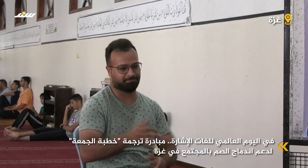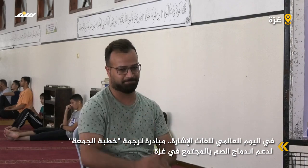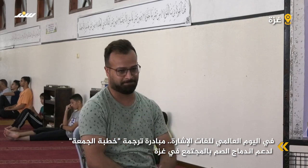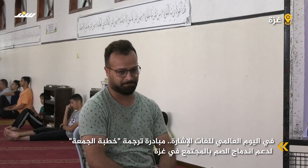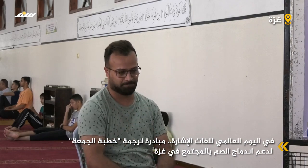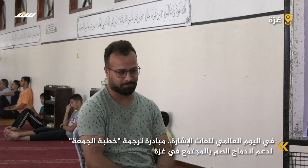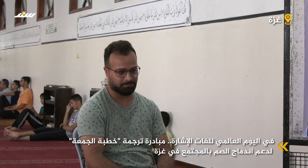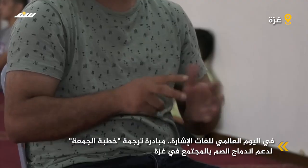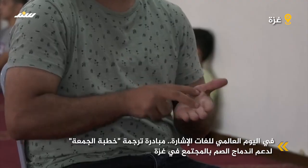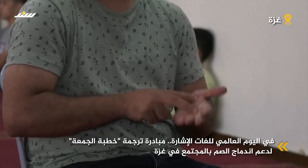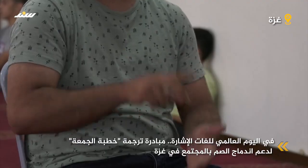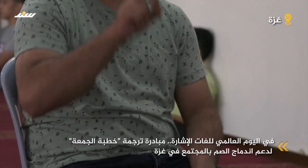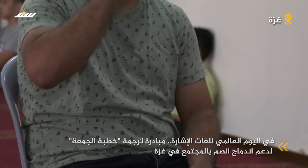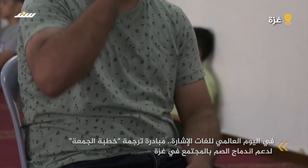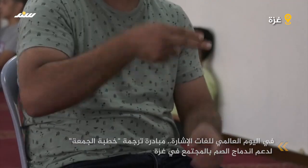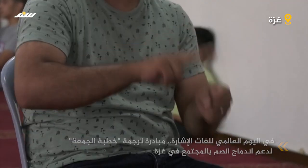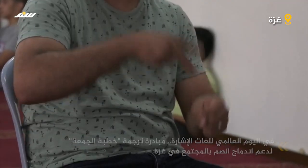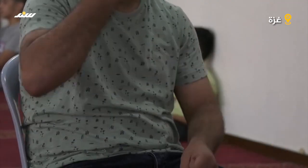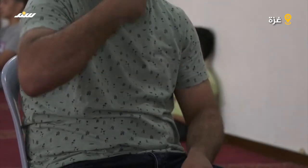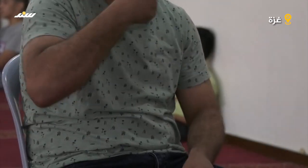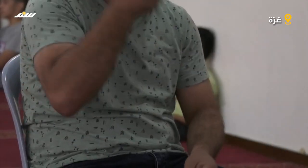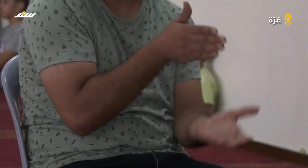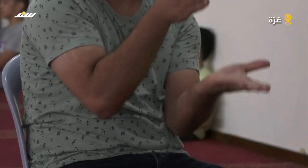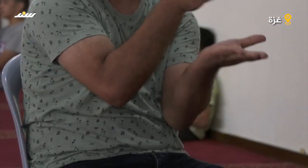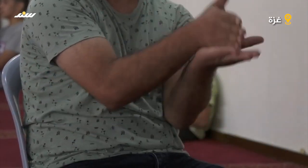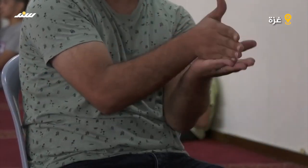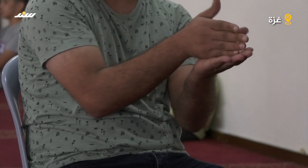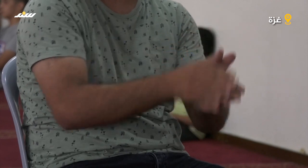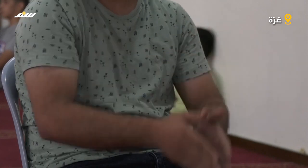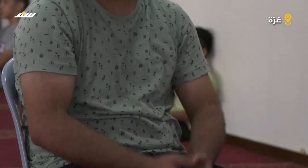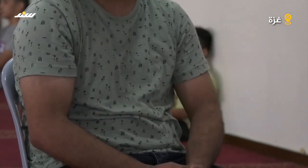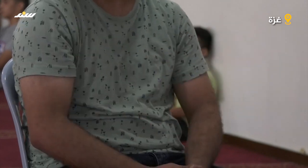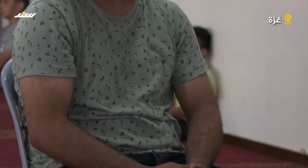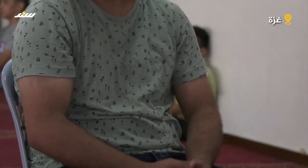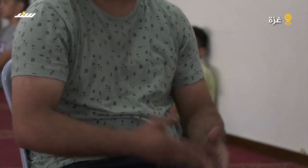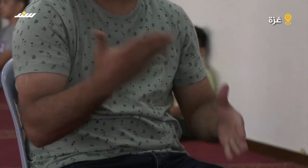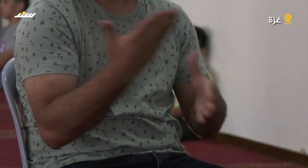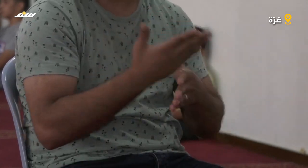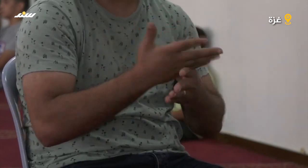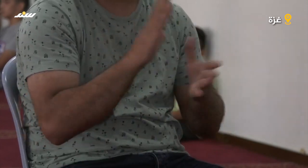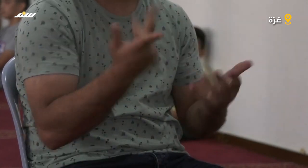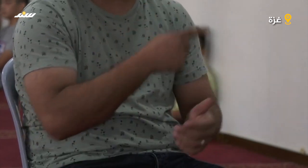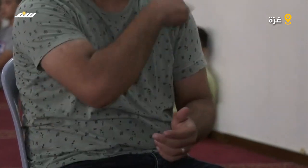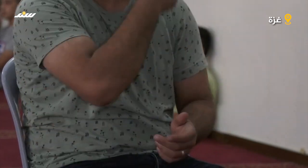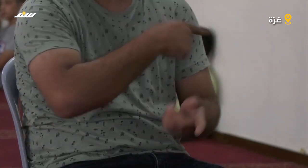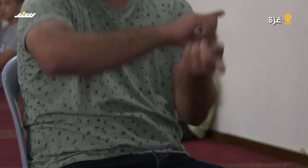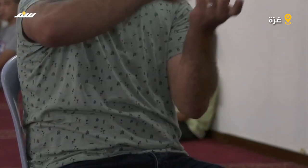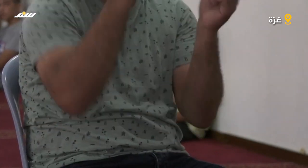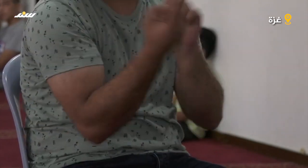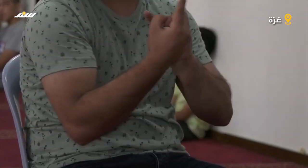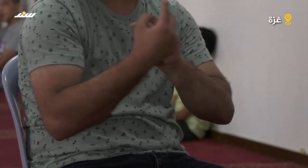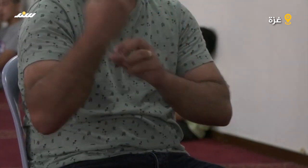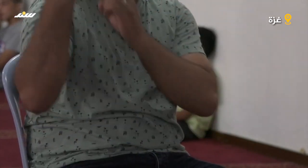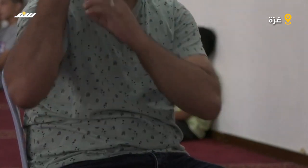اللي بيتم تحدث الناس به في خطبة يوم الجمعة. طبعا إحنا تم فرزنا من خلال